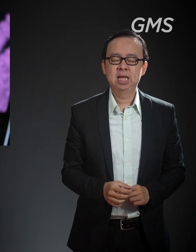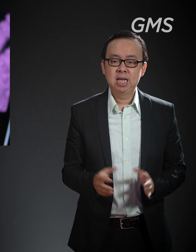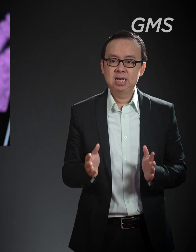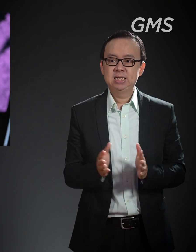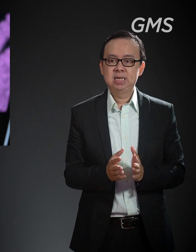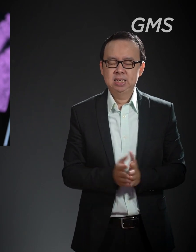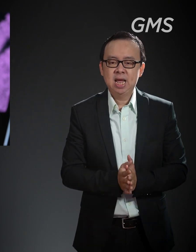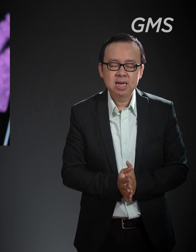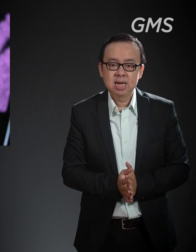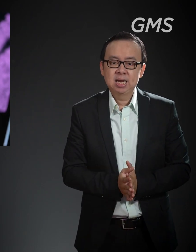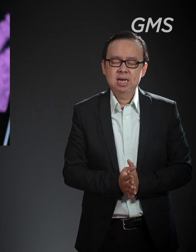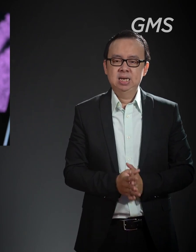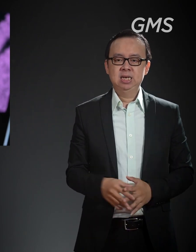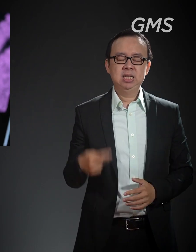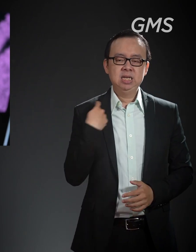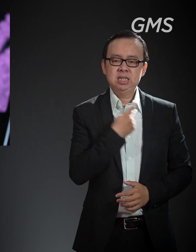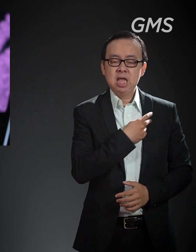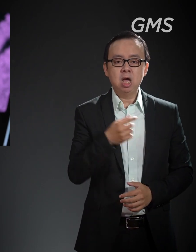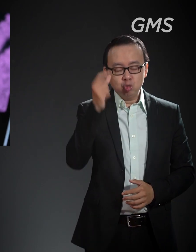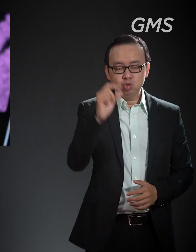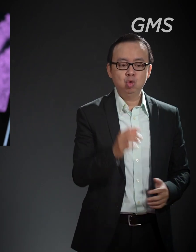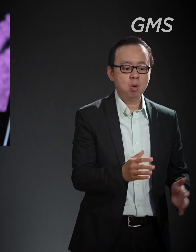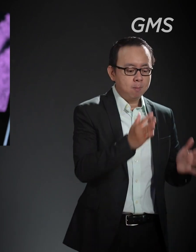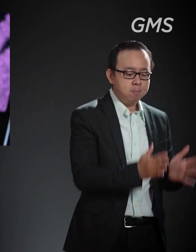atau disiplin menata hati.